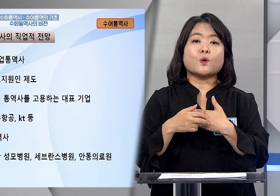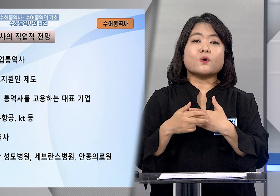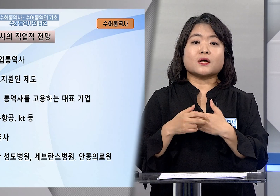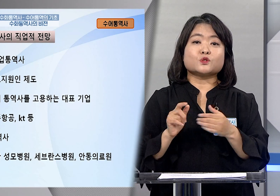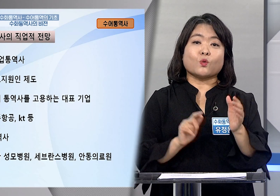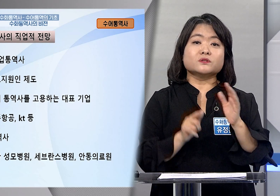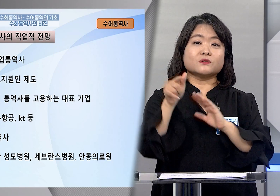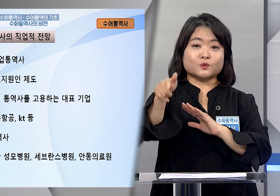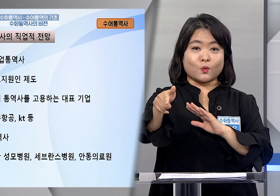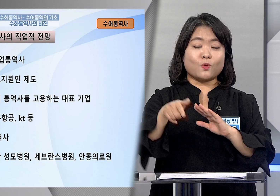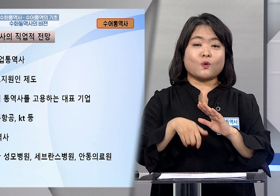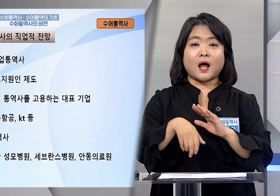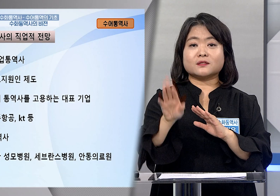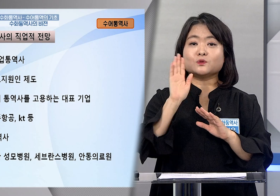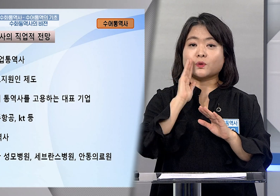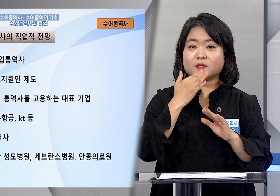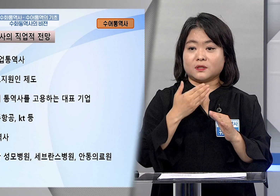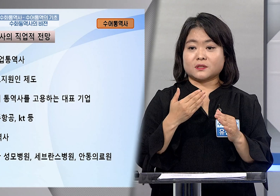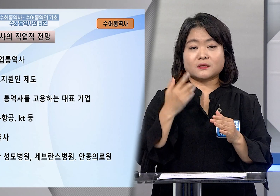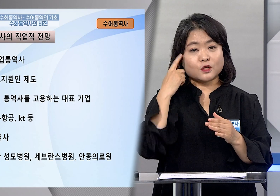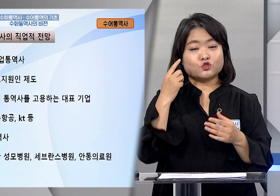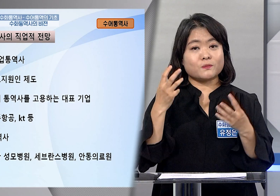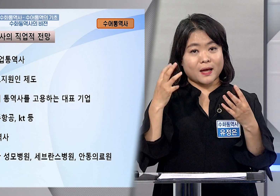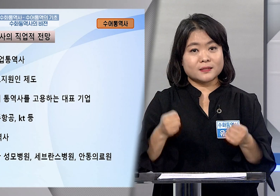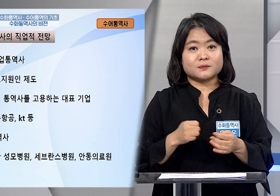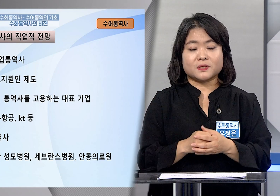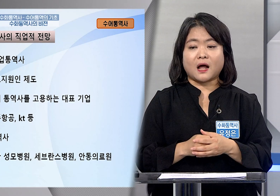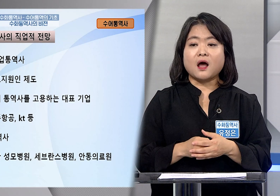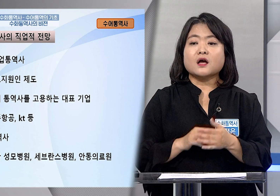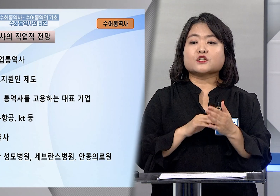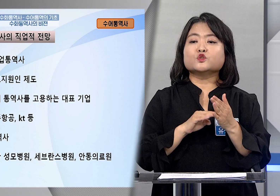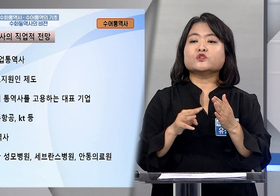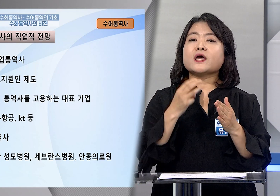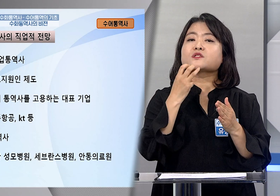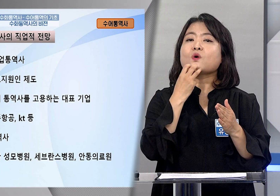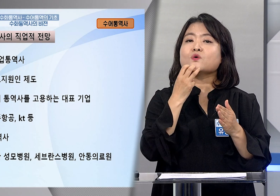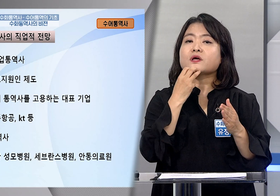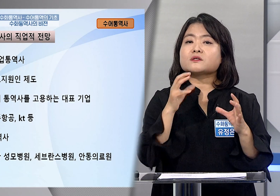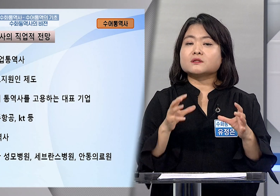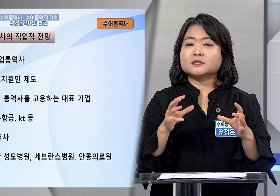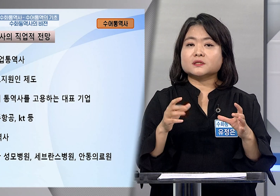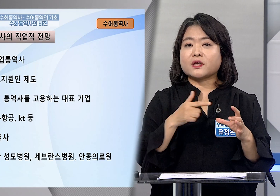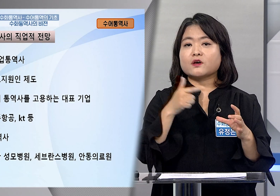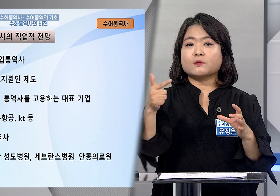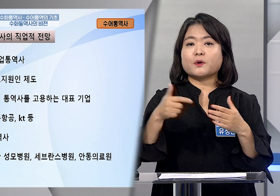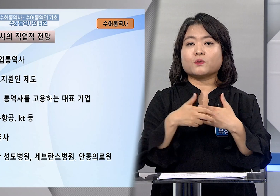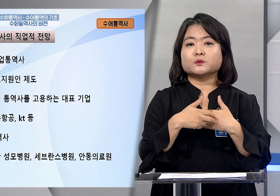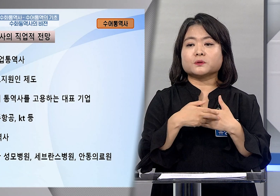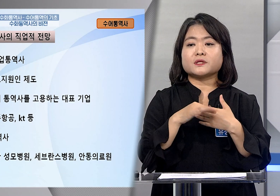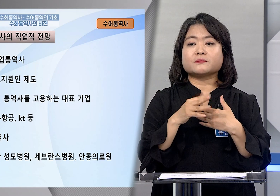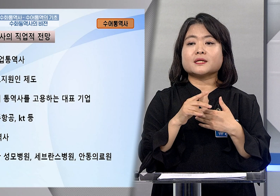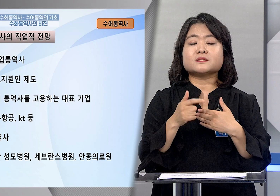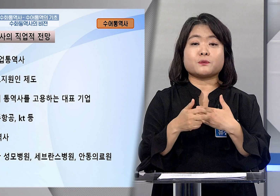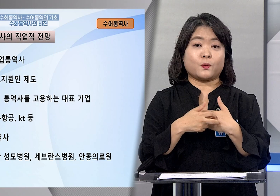성모병원까지 원정으로 가는 농인들이 상당수 많았습니다. 그 후에 서울에서는 대형 병원으로는 세브란스